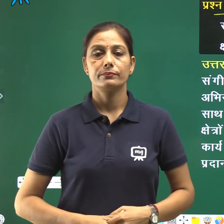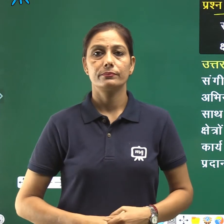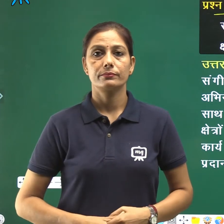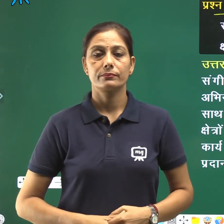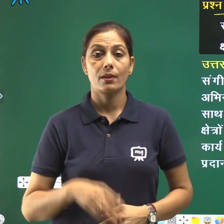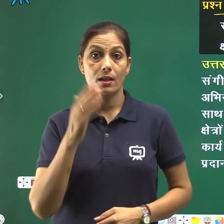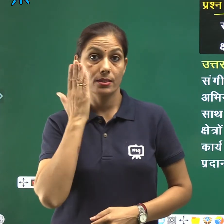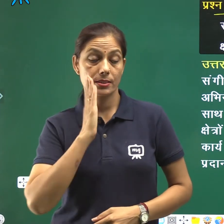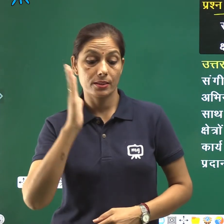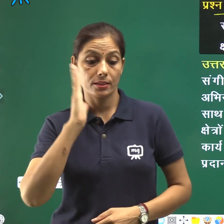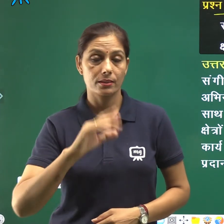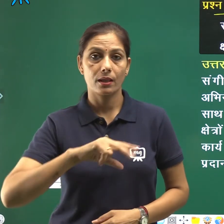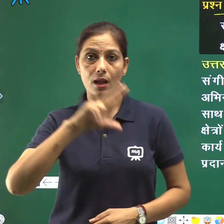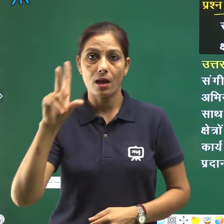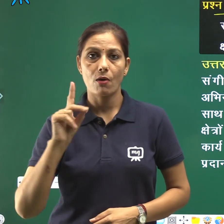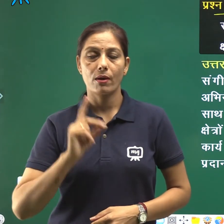संगीत के अलावा